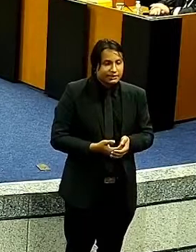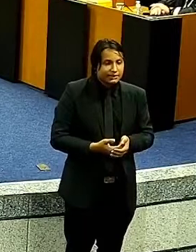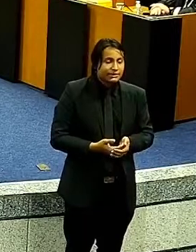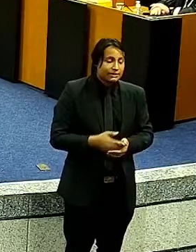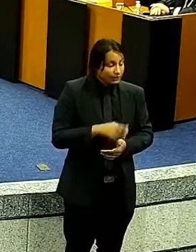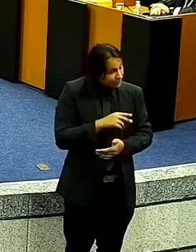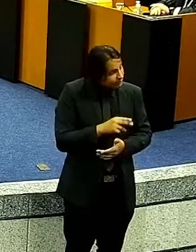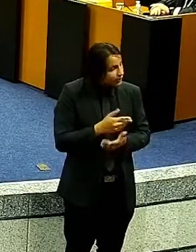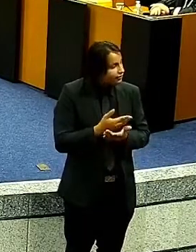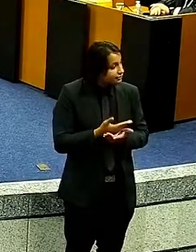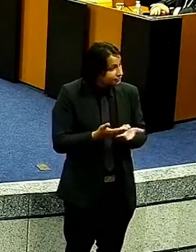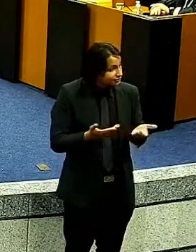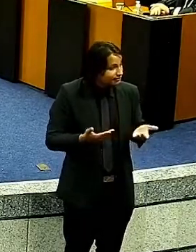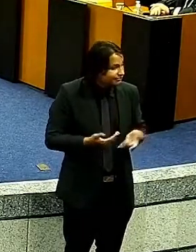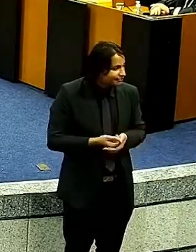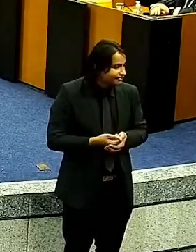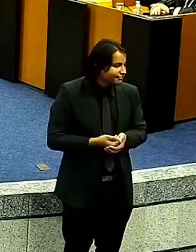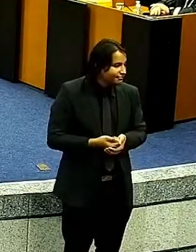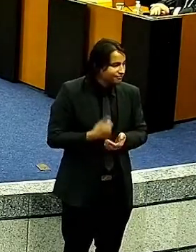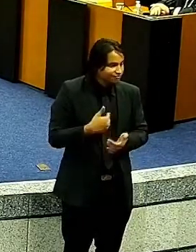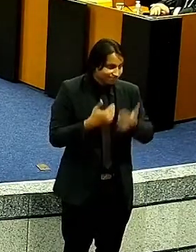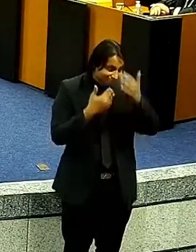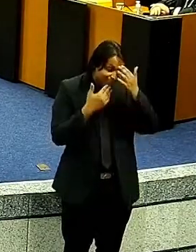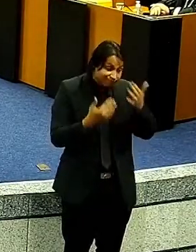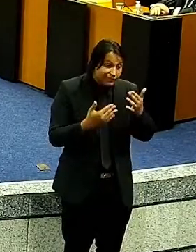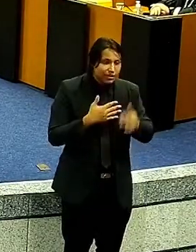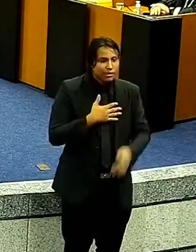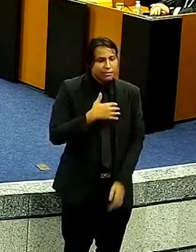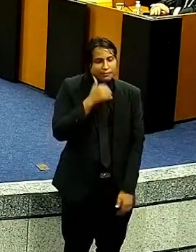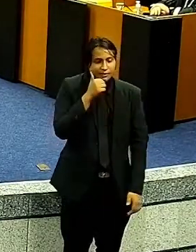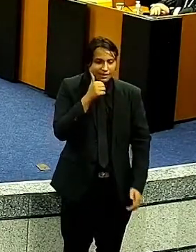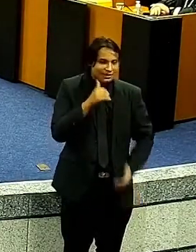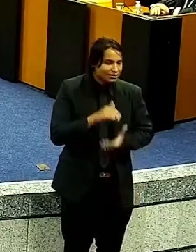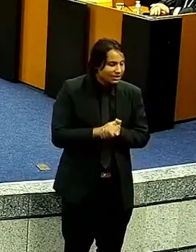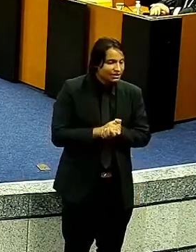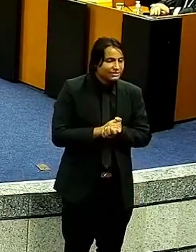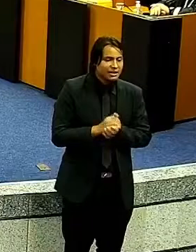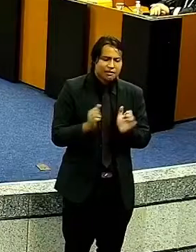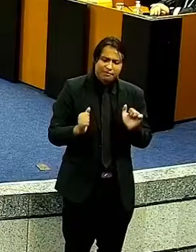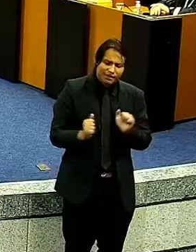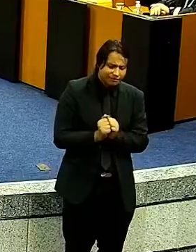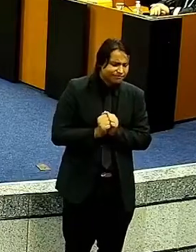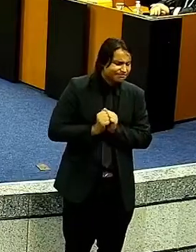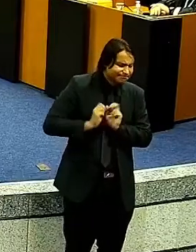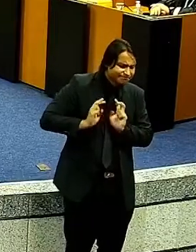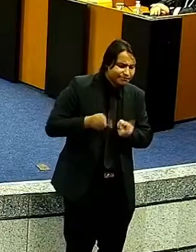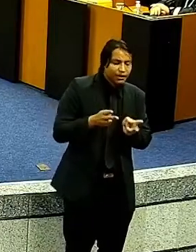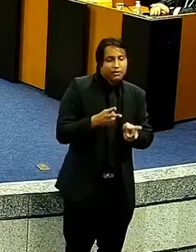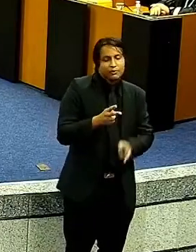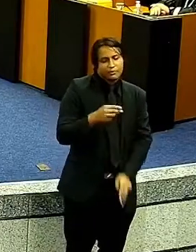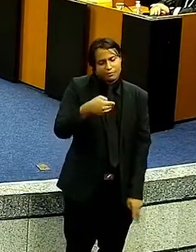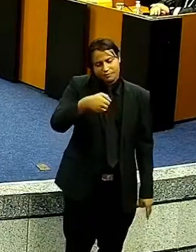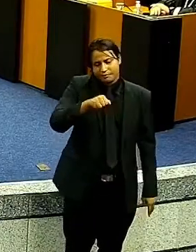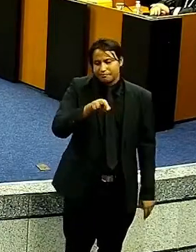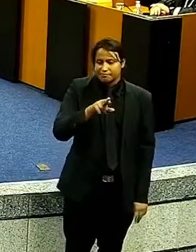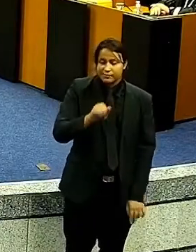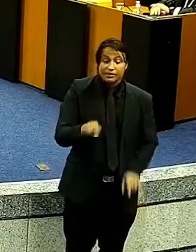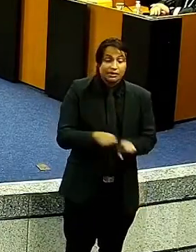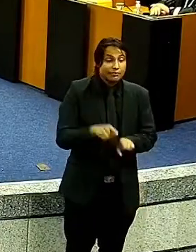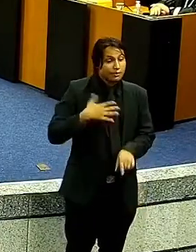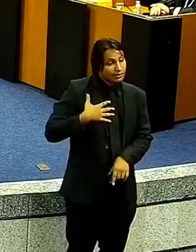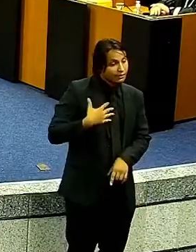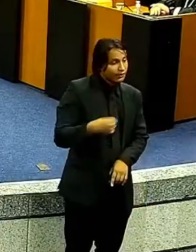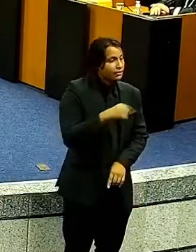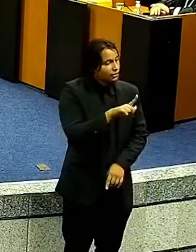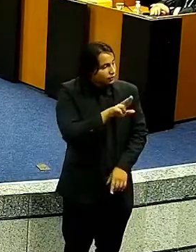minhas irmãs Agradeço também a minha esposa e companheira de todas as horas Maria Luísa as minhas filhas